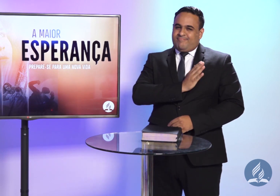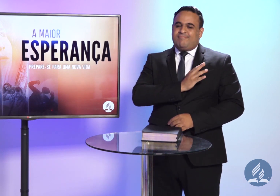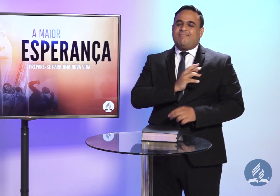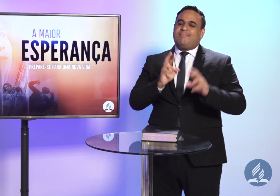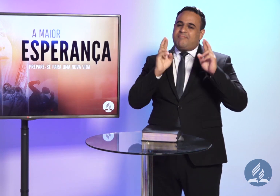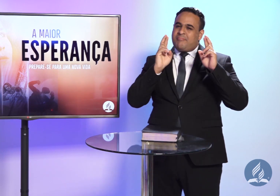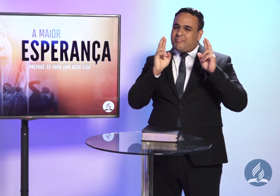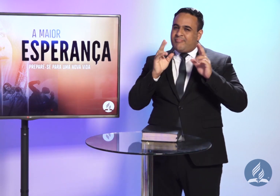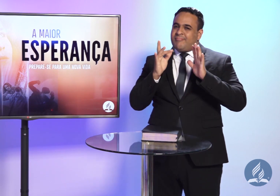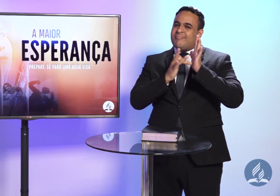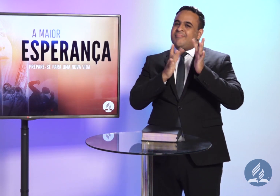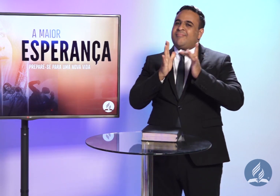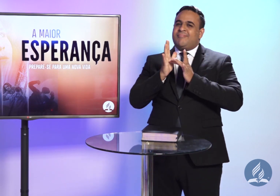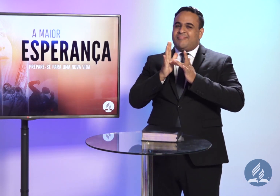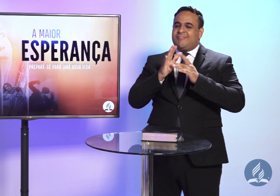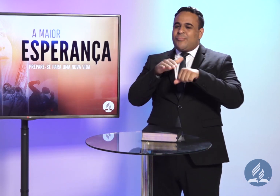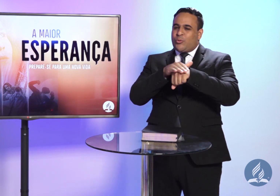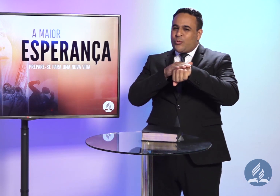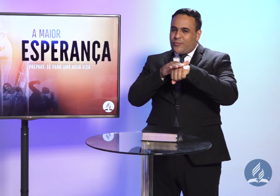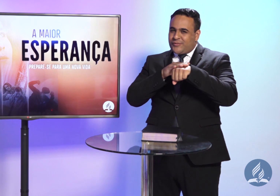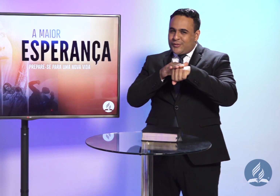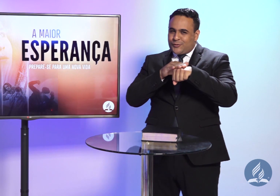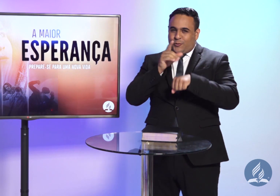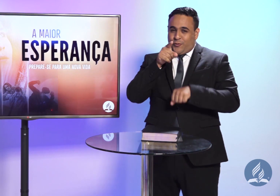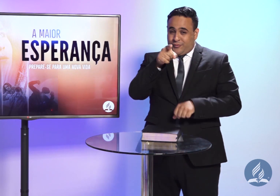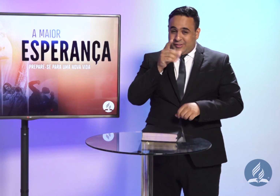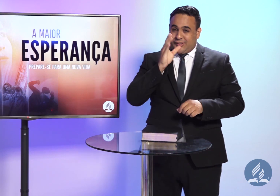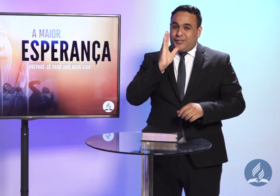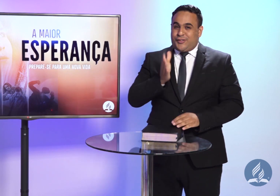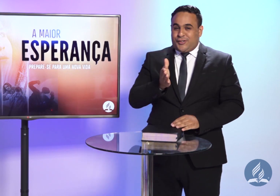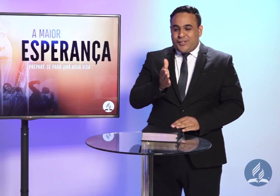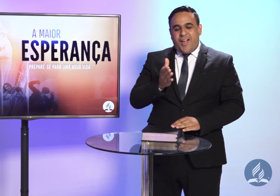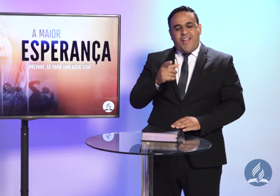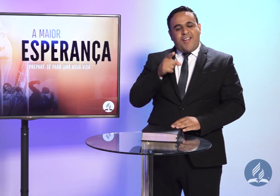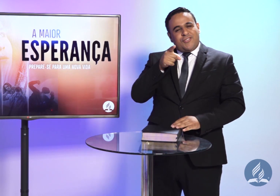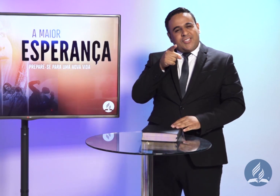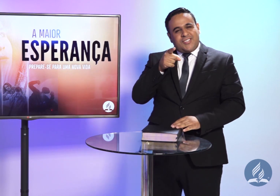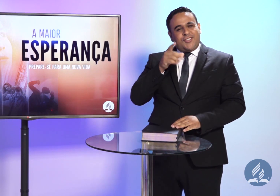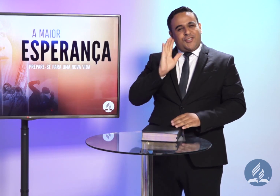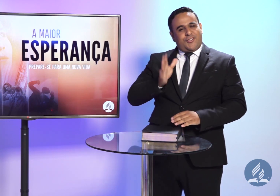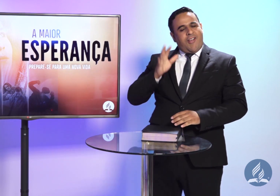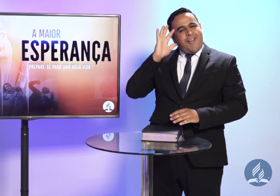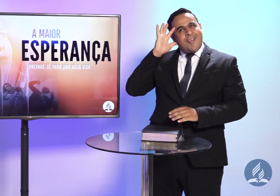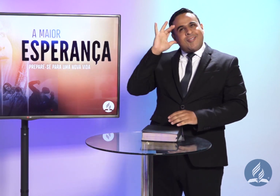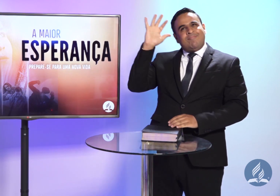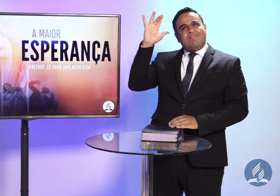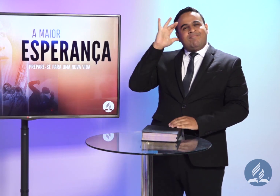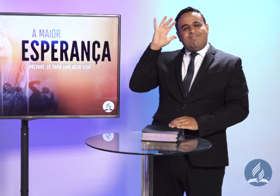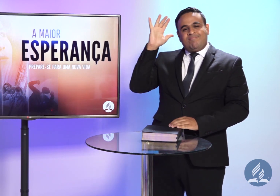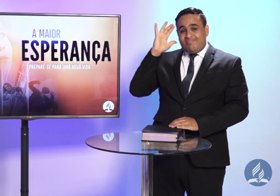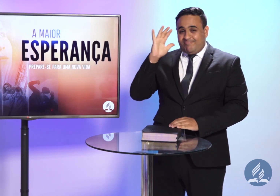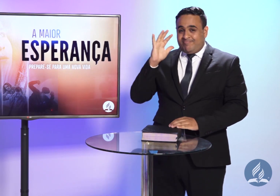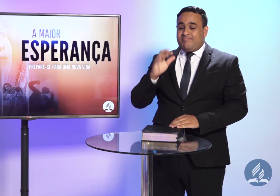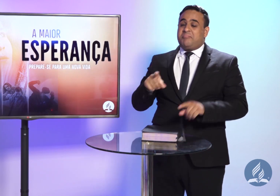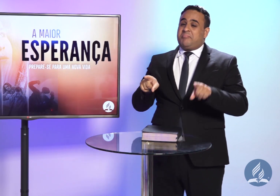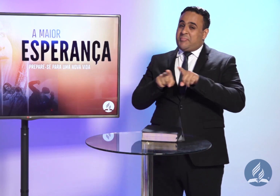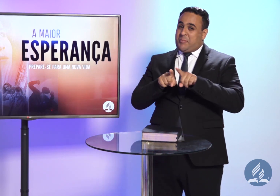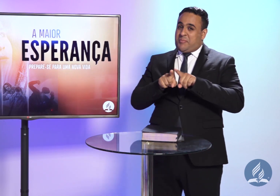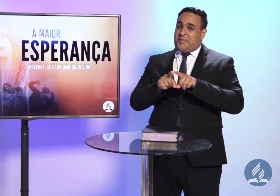eu tenho certeza que o Espírito Santo de Deus está tocando em seu coração. E também espero que você tenha